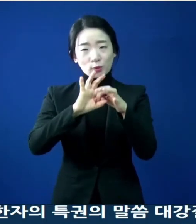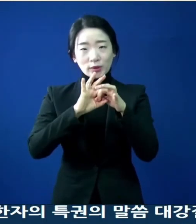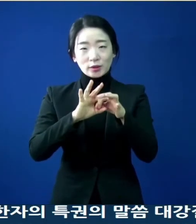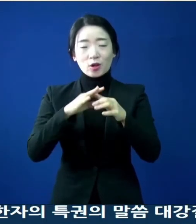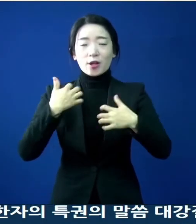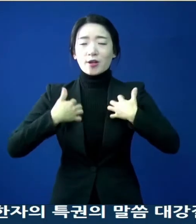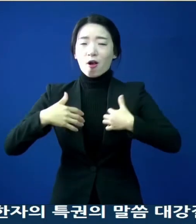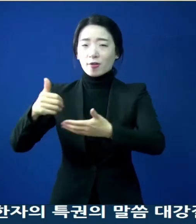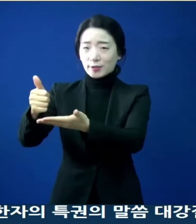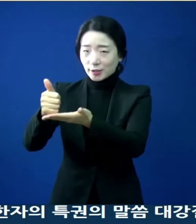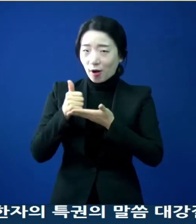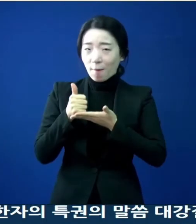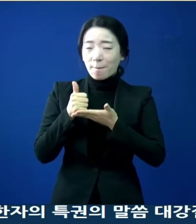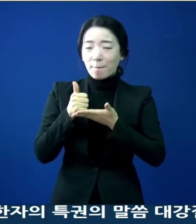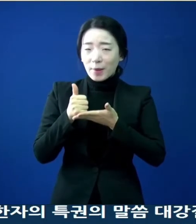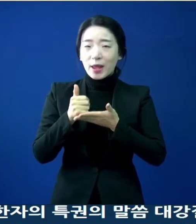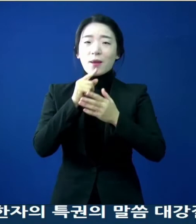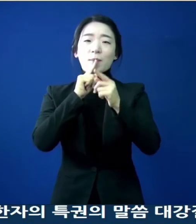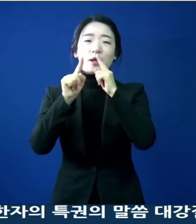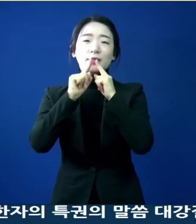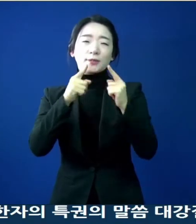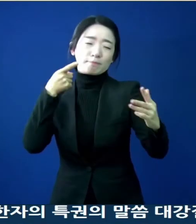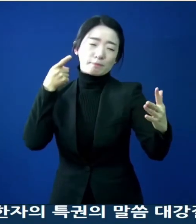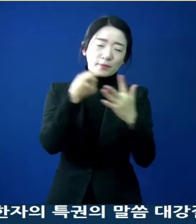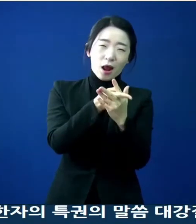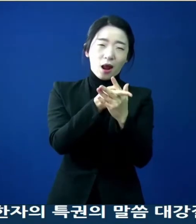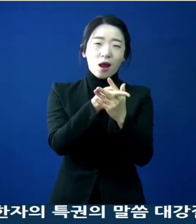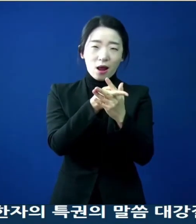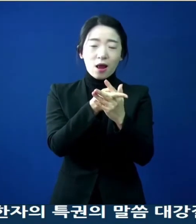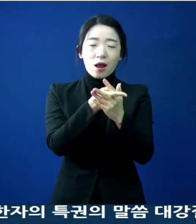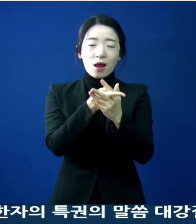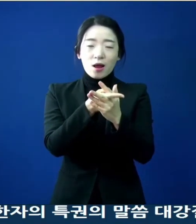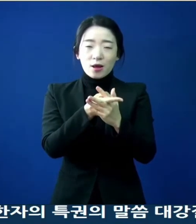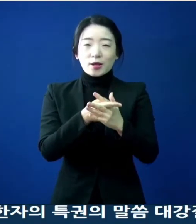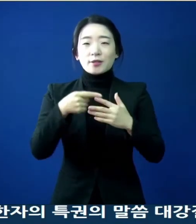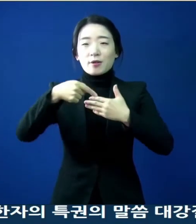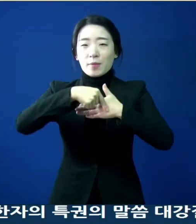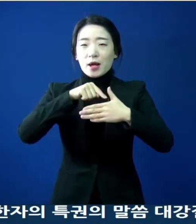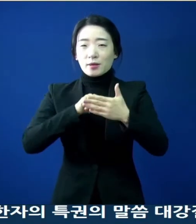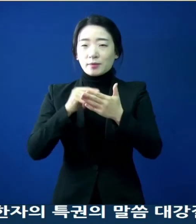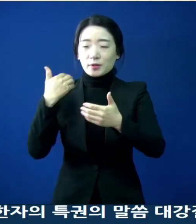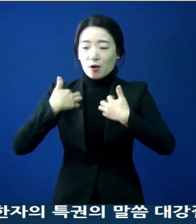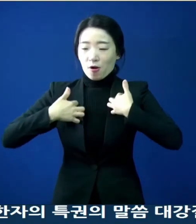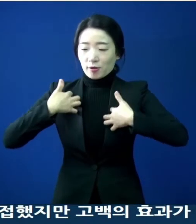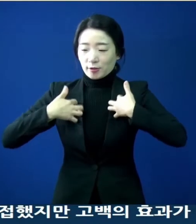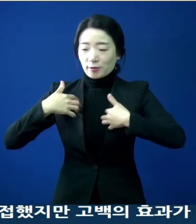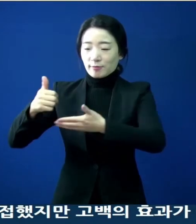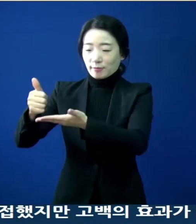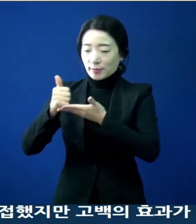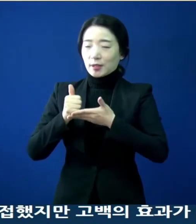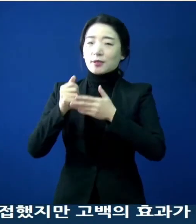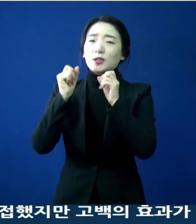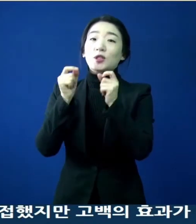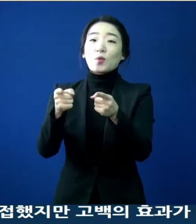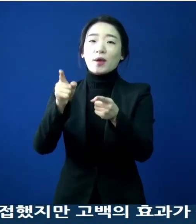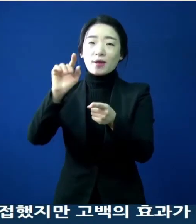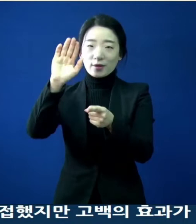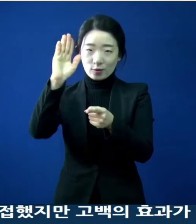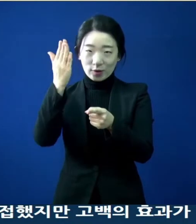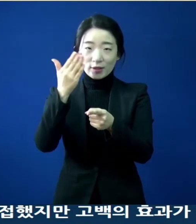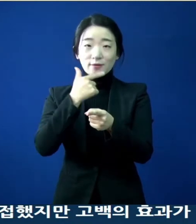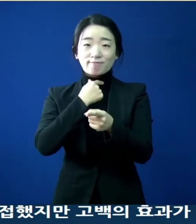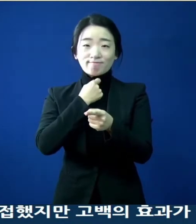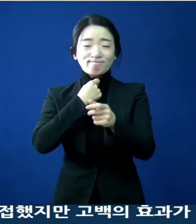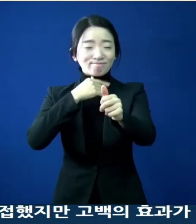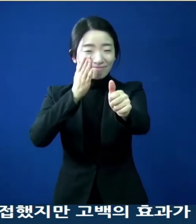들어와서 그분들의 심령을 바꾸어서 영접할 수 있는 기회가 열릴 수 있기를 또한 간절히